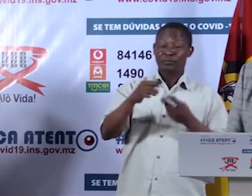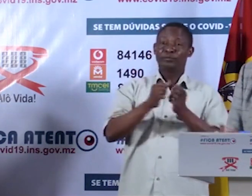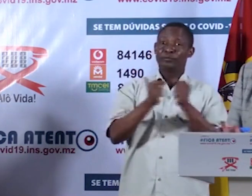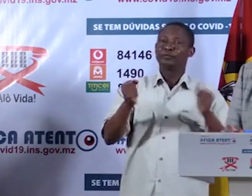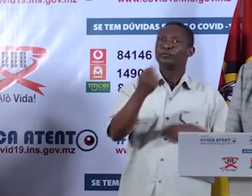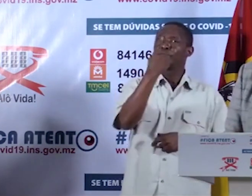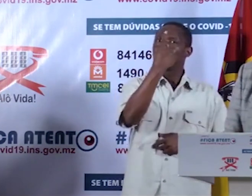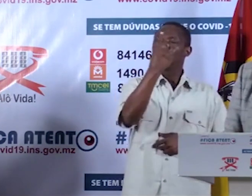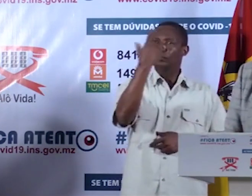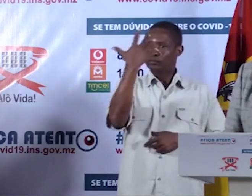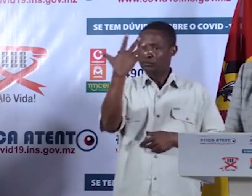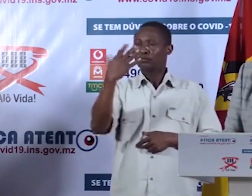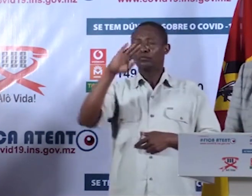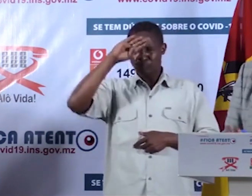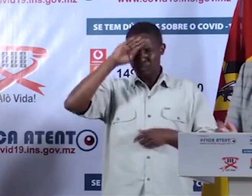seguimento.